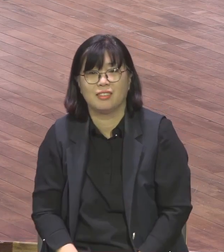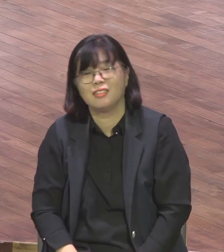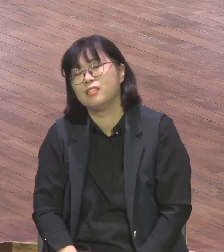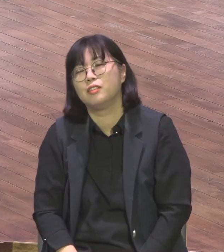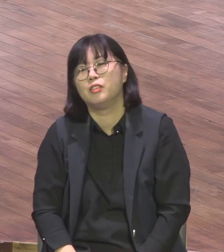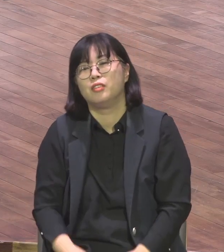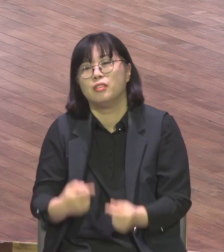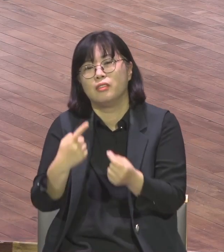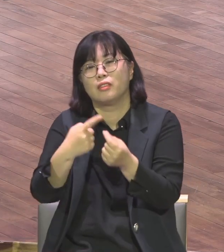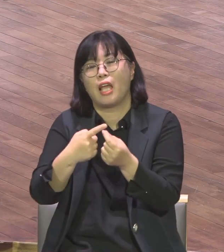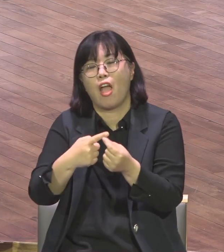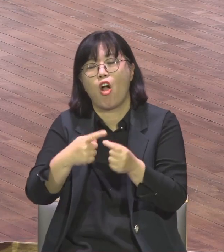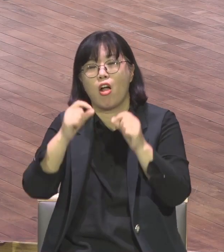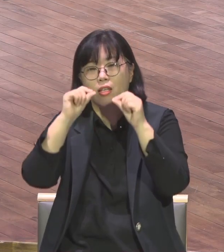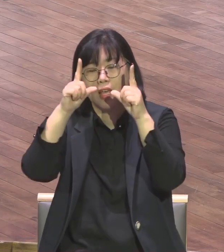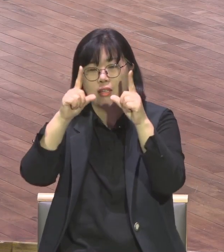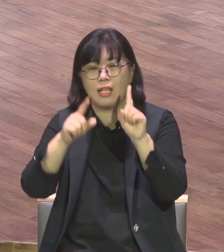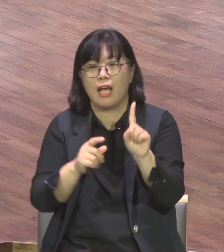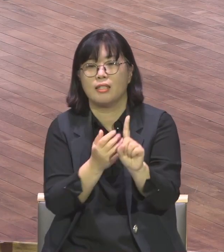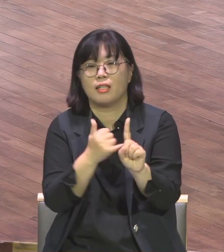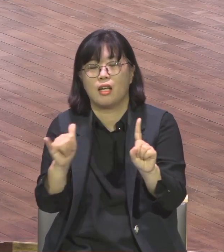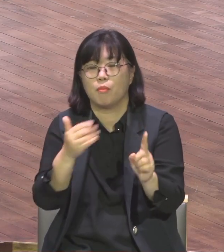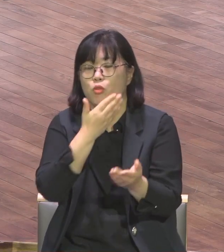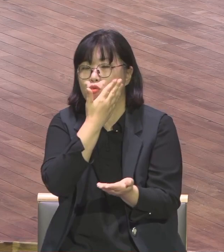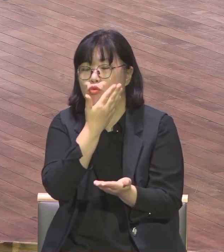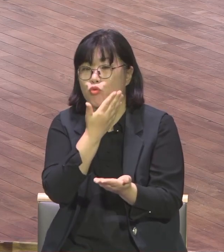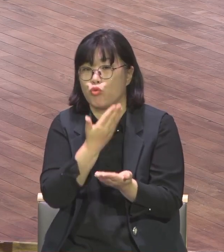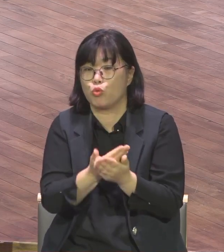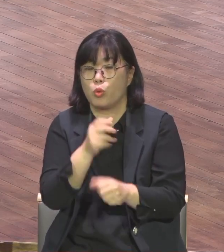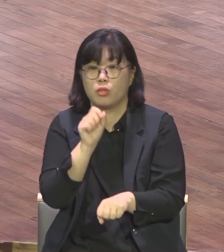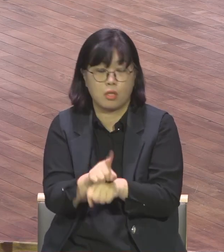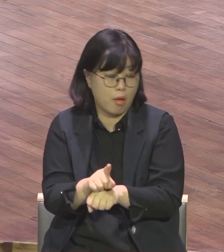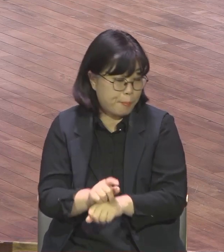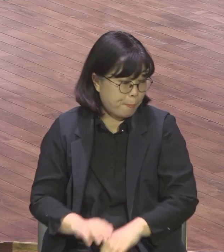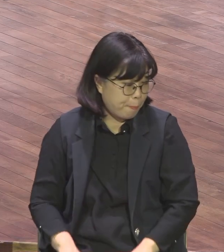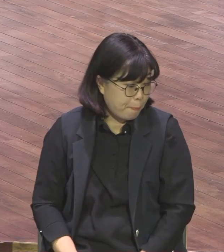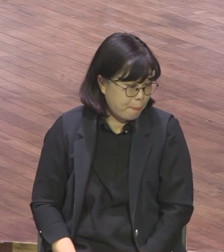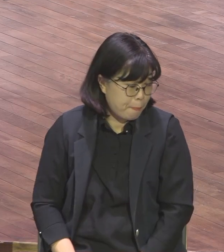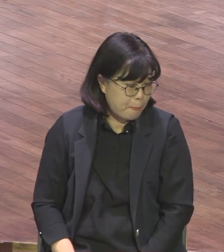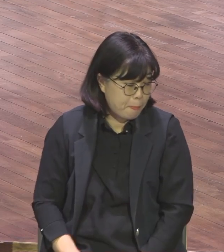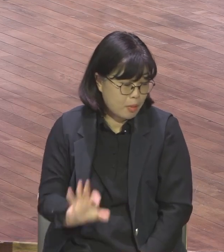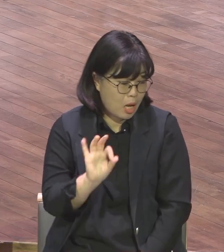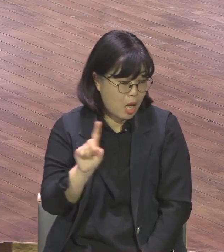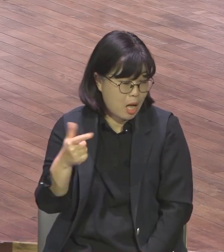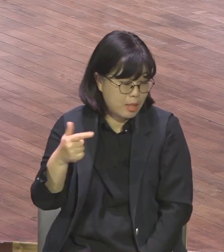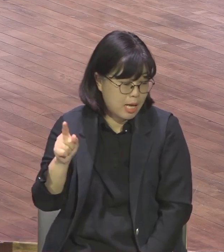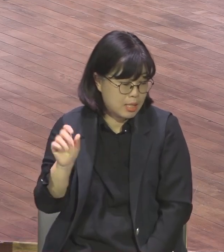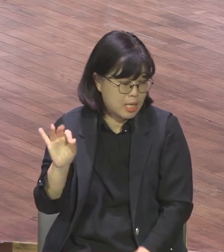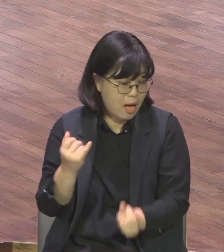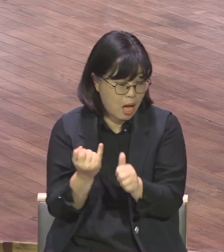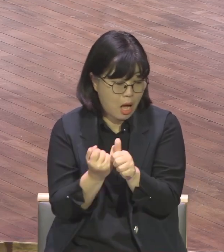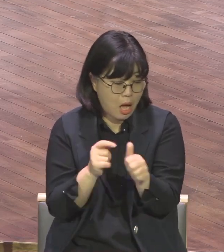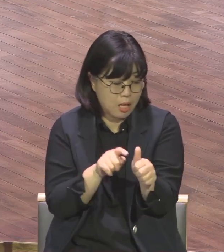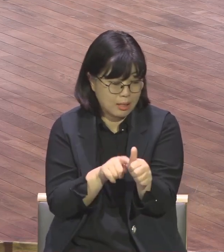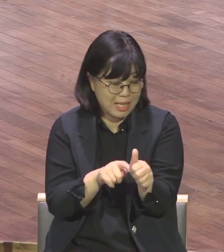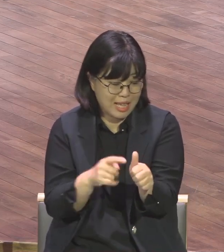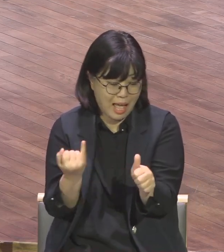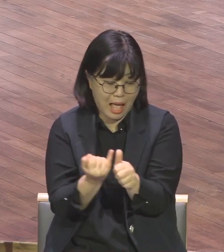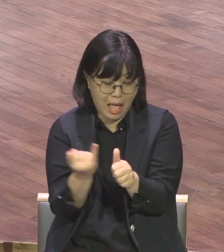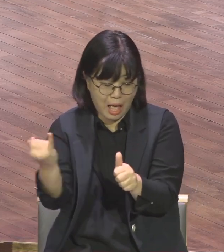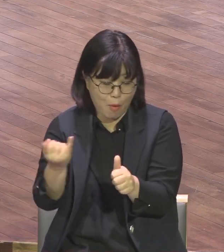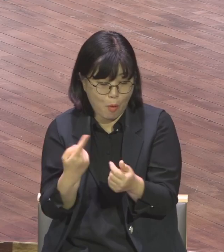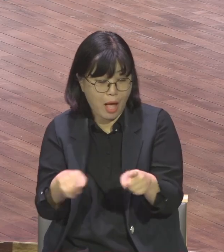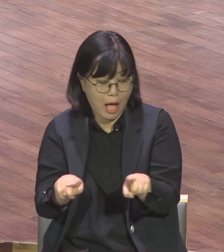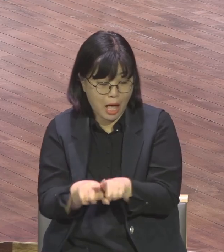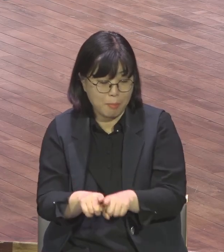첫째로 깨어있는 한 사람의 중요성이 1, 2절 봅니다. 아나니아라는 사람이 그의 아내 삽비라와